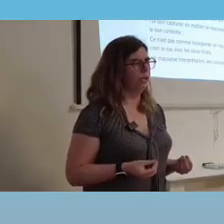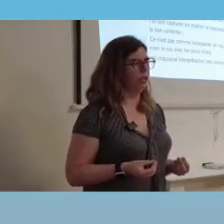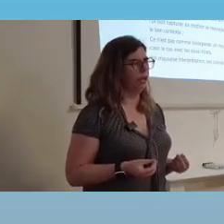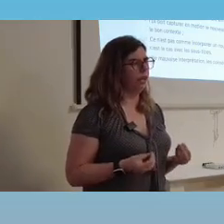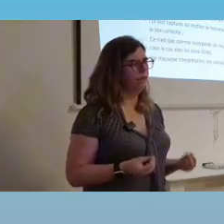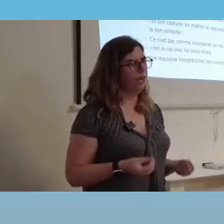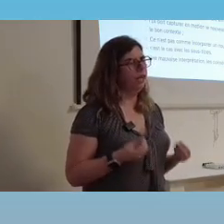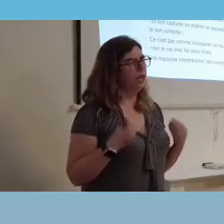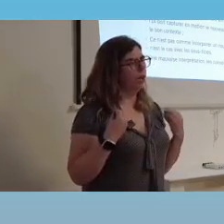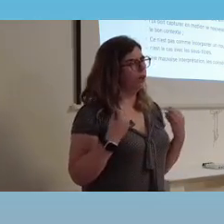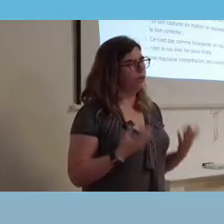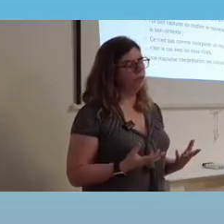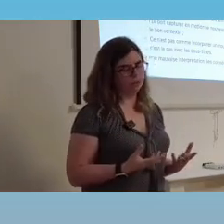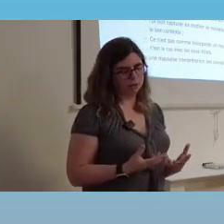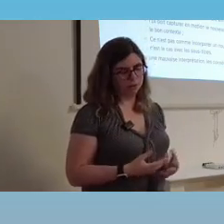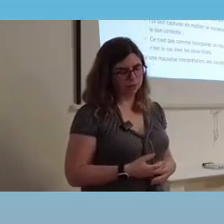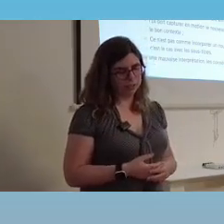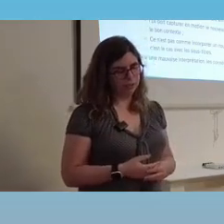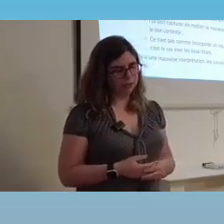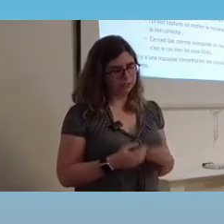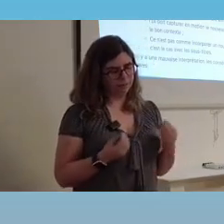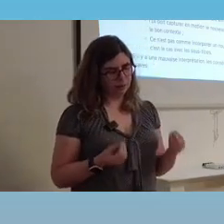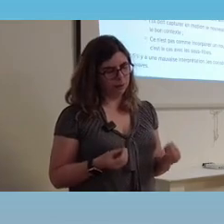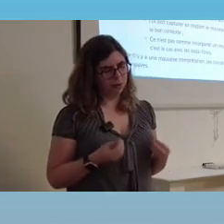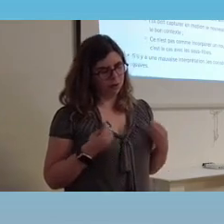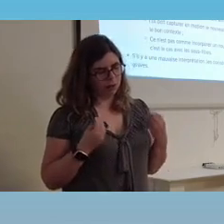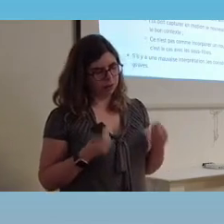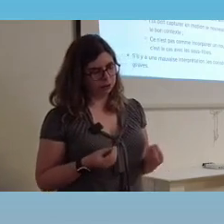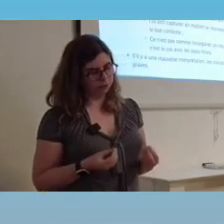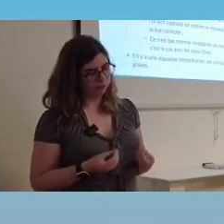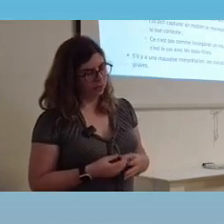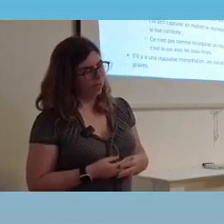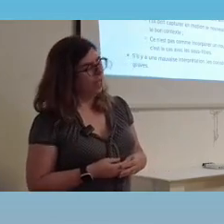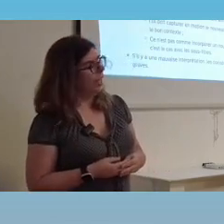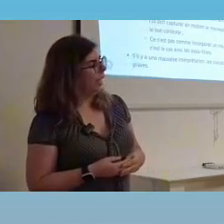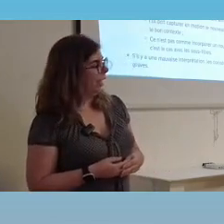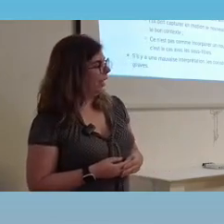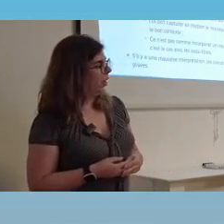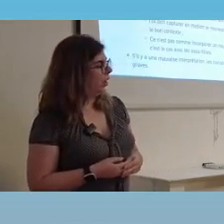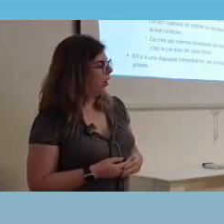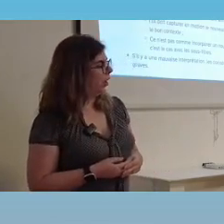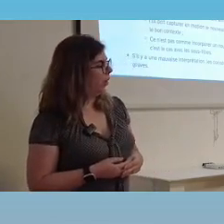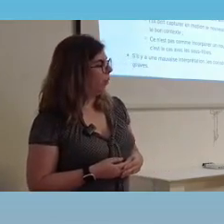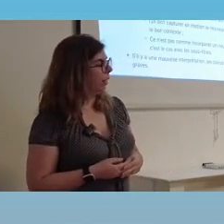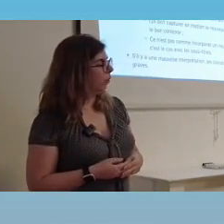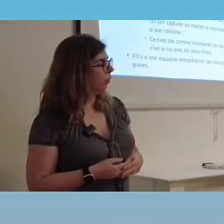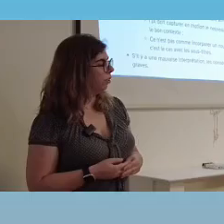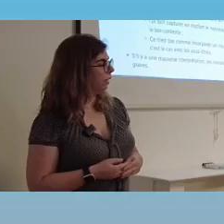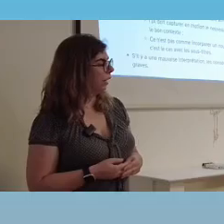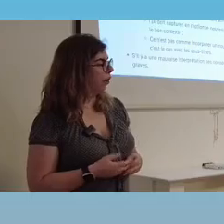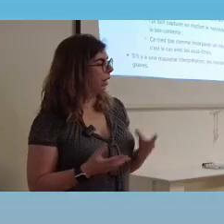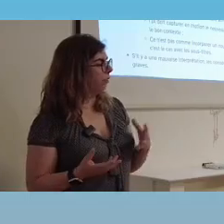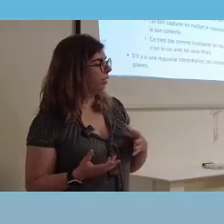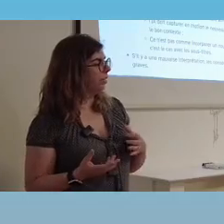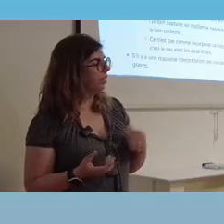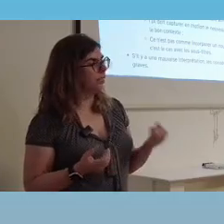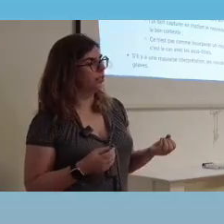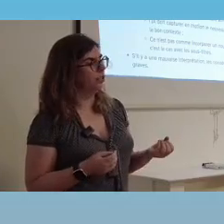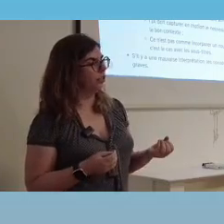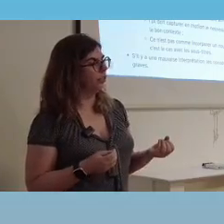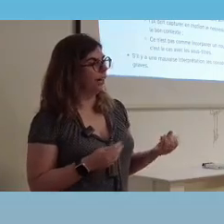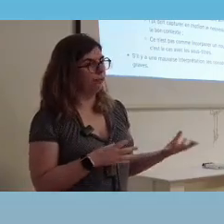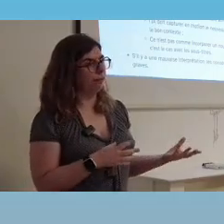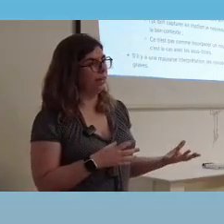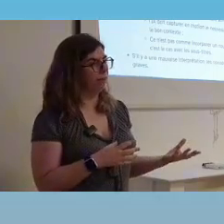je suis ravie, tout en signant, c'est vraiment important. Et on a tendance à dire que la langue des signes,